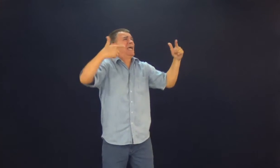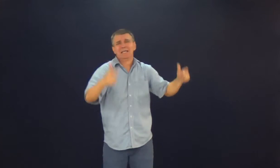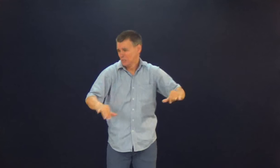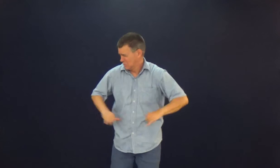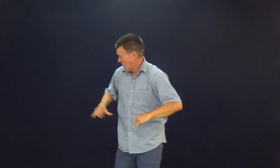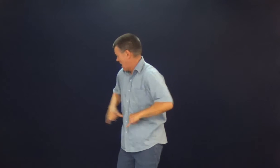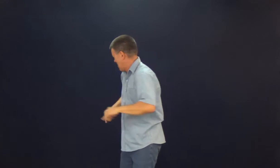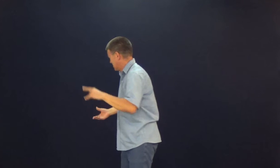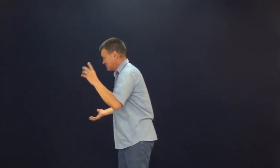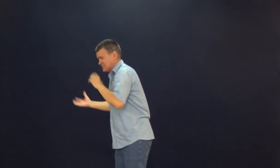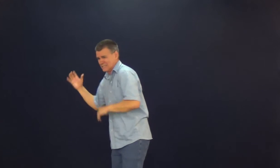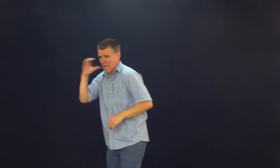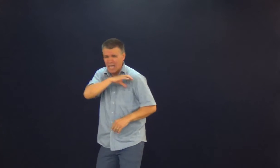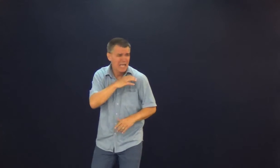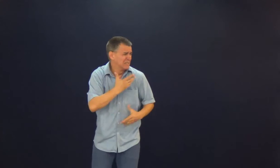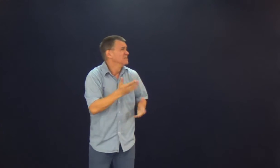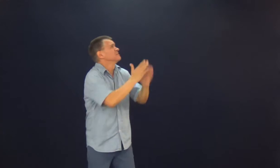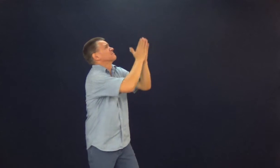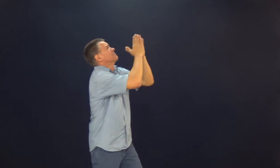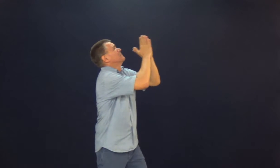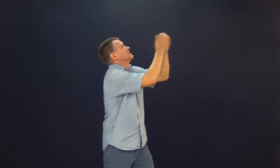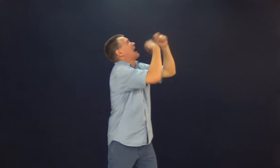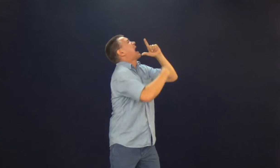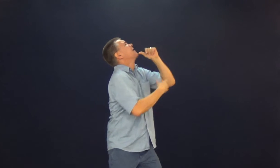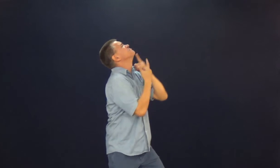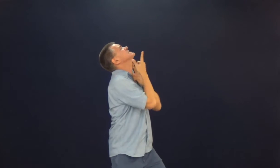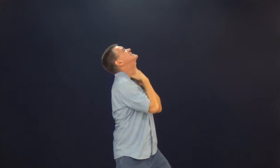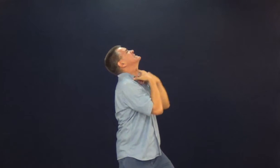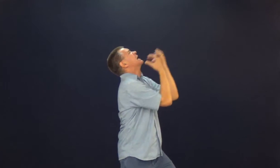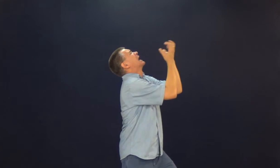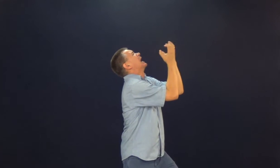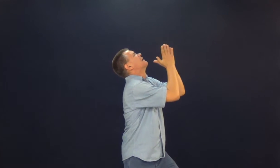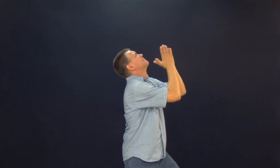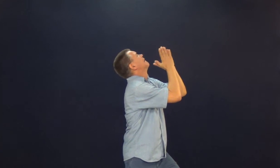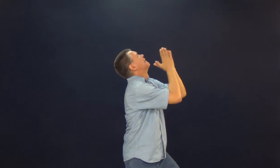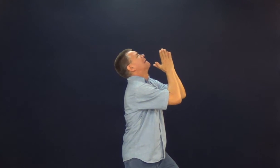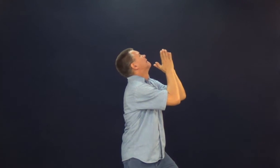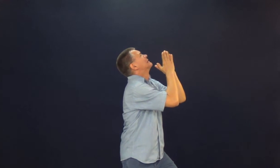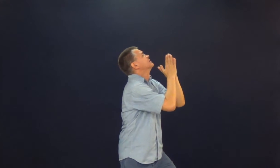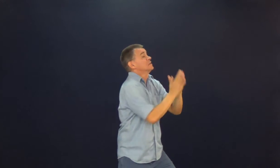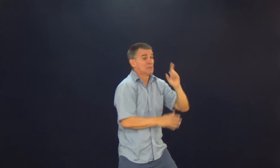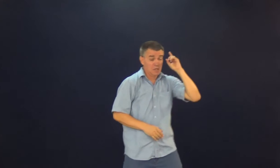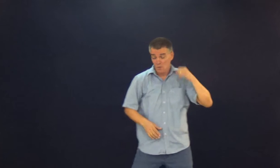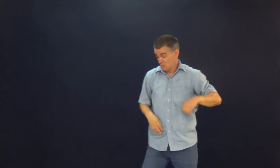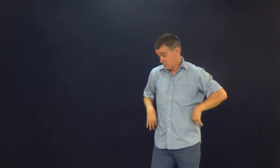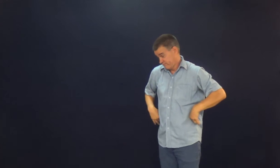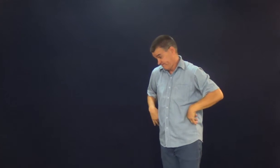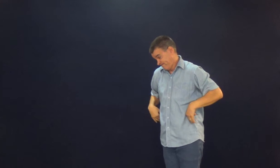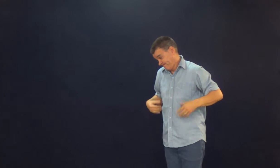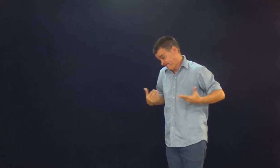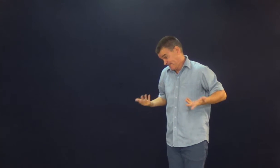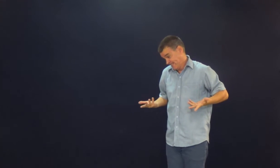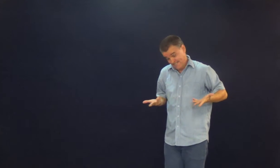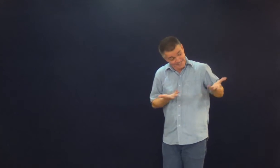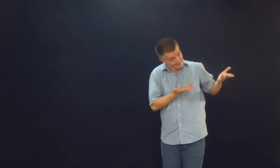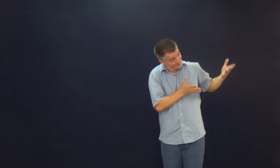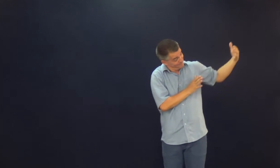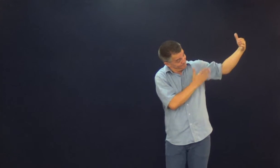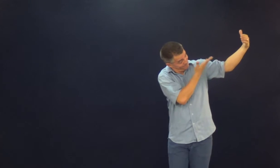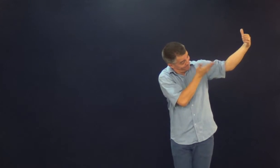tem água com sede isso e que iso não vou eu quero um pouco da água só um pouquinho para